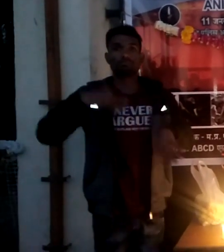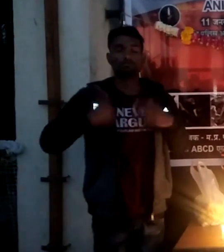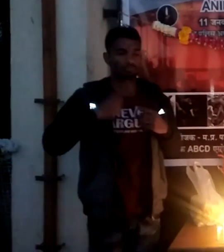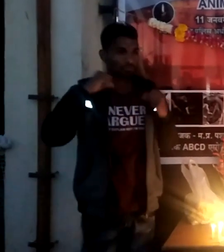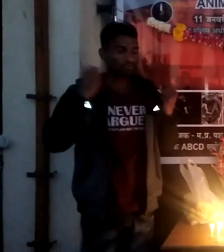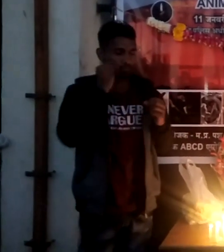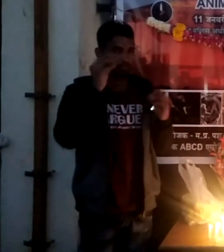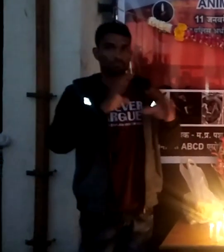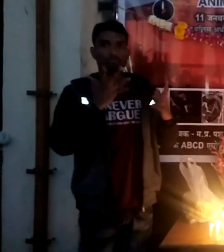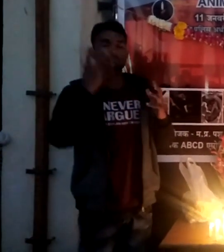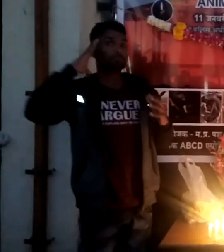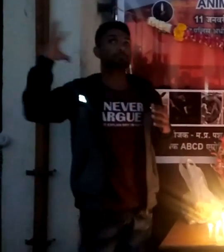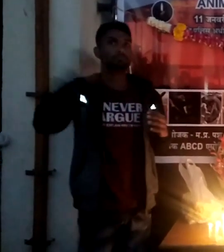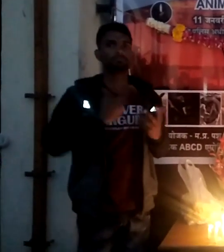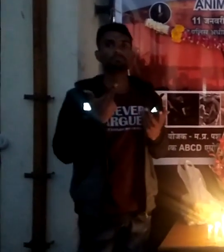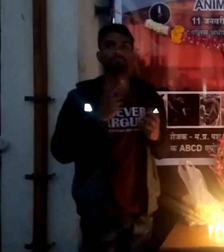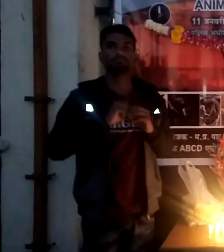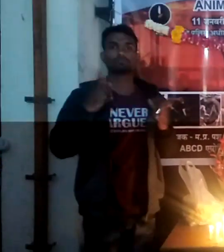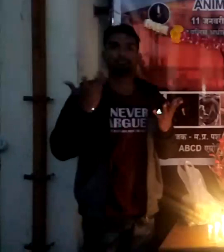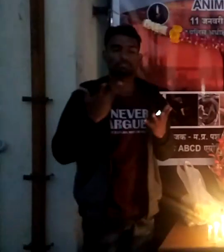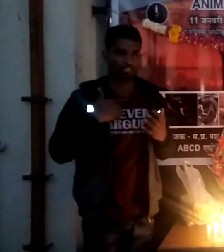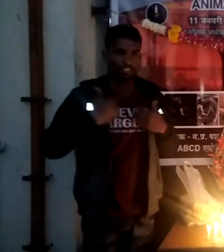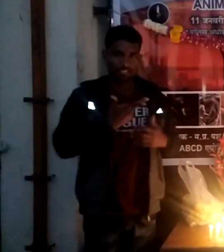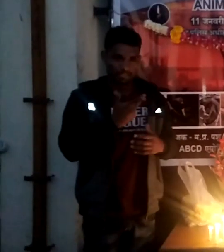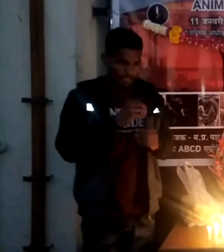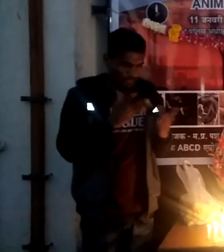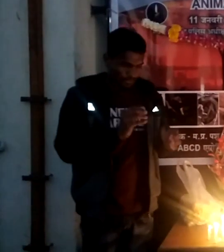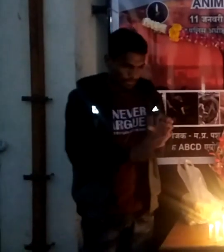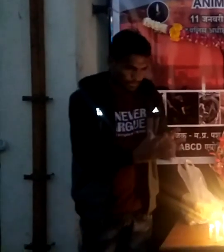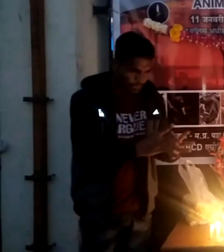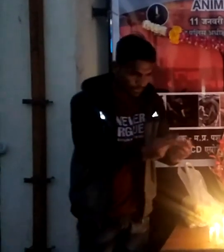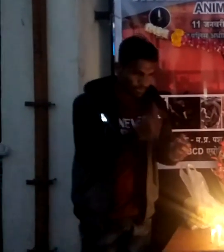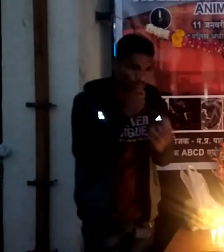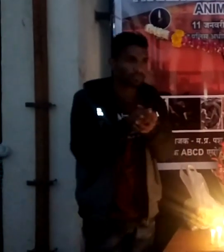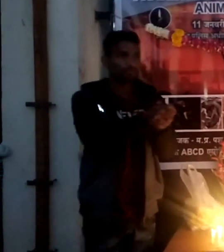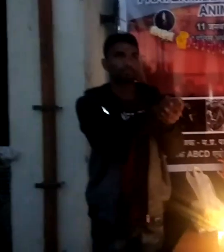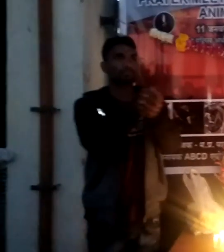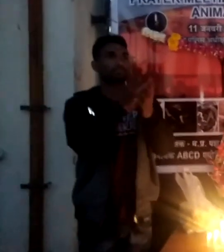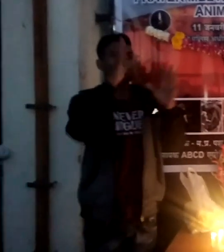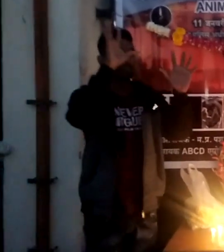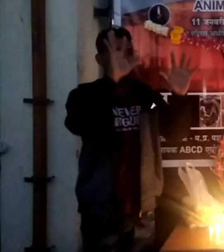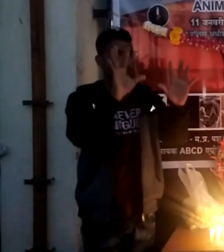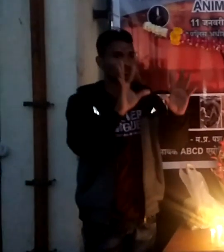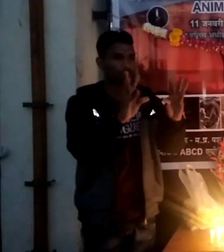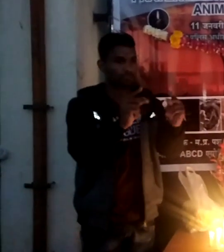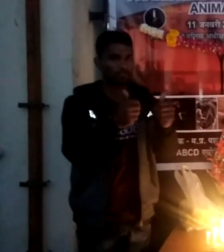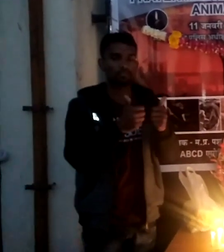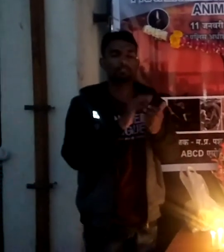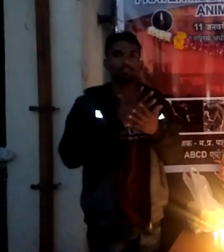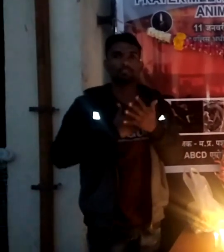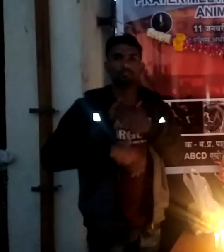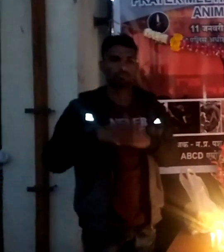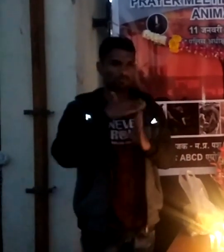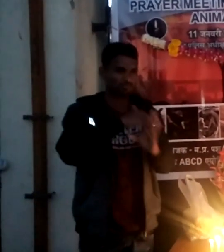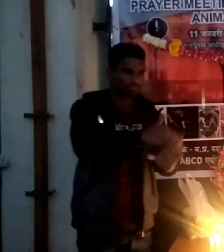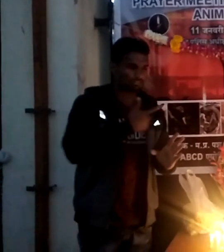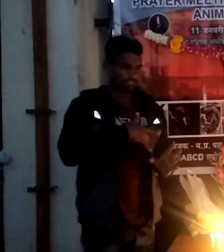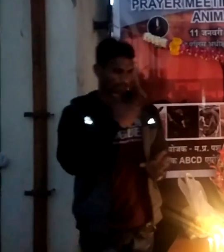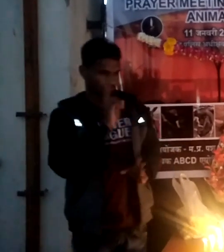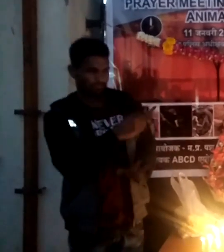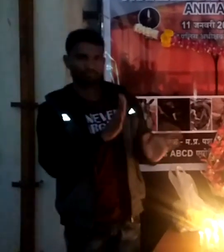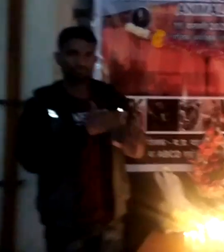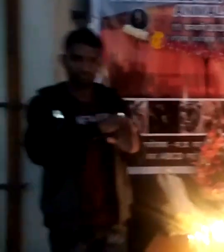रहे थे, और जो एक फिगर आया कि लगभग 50 करोड़ के आसपास का आंकड़ा है, तो बहुत दुख हुआ।